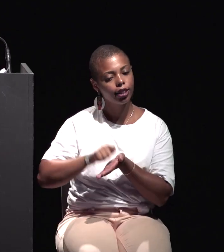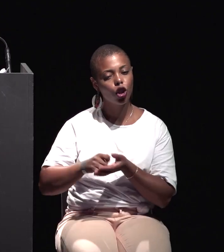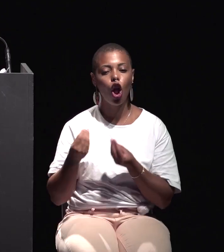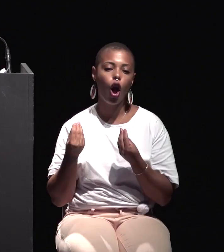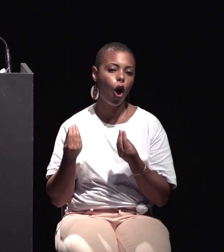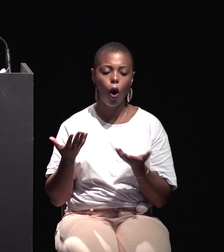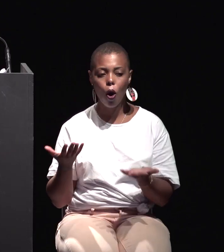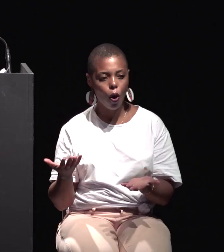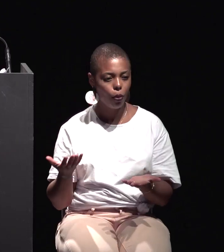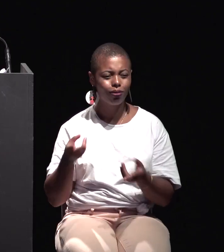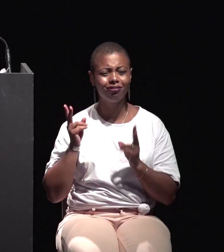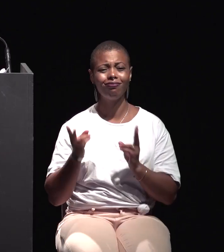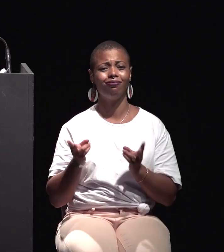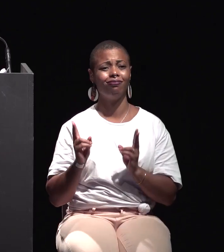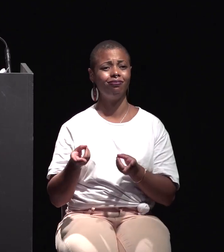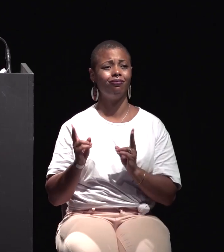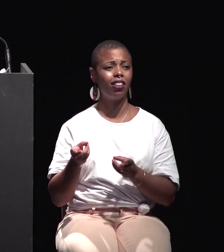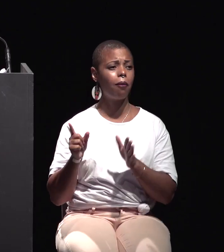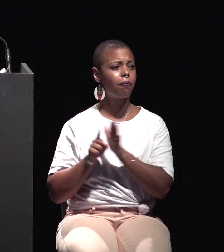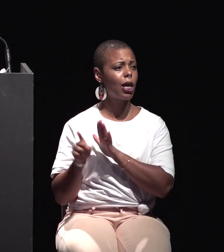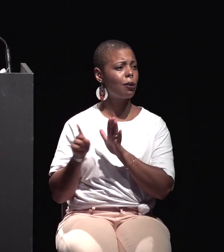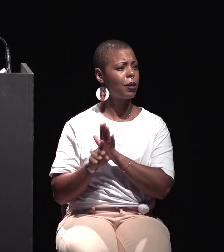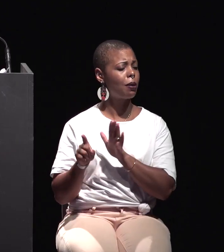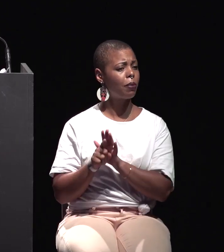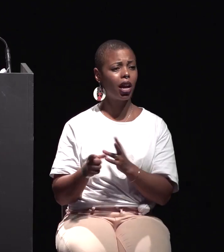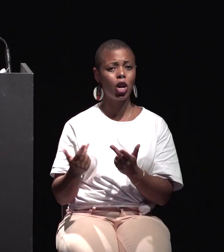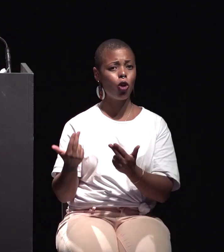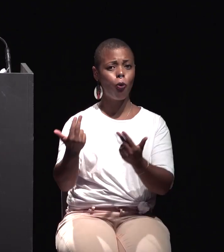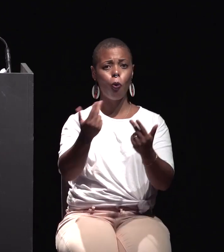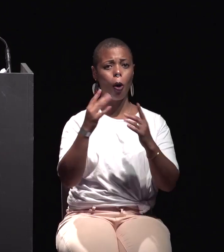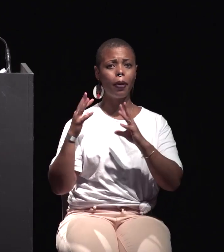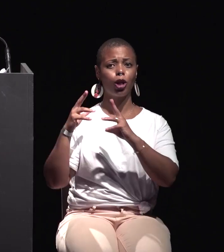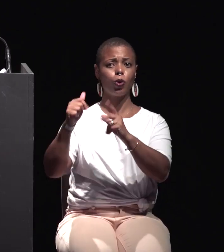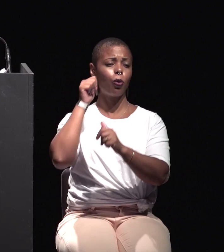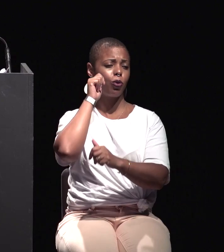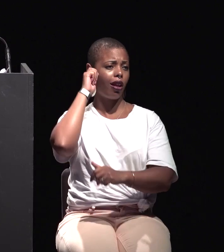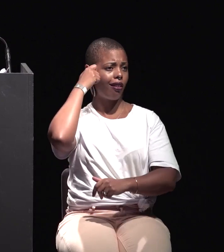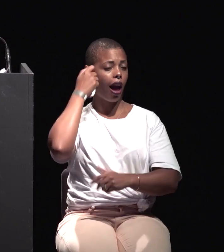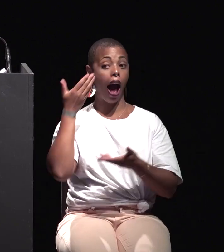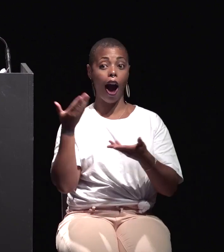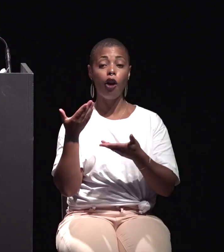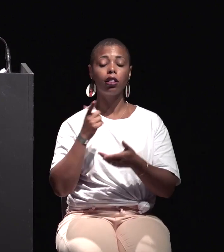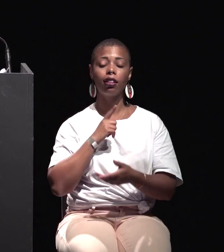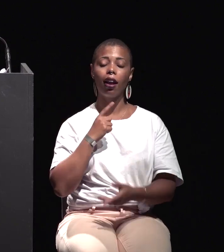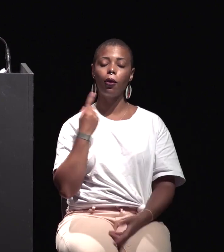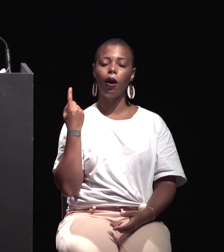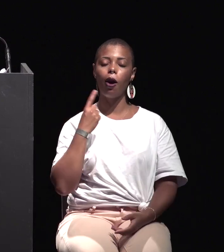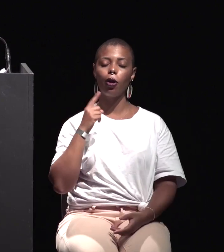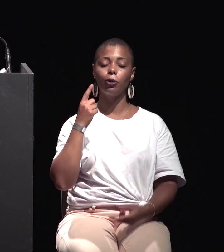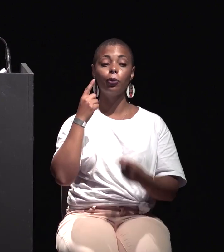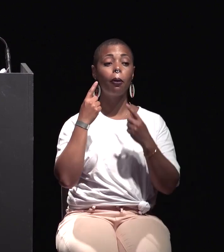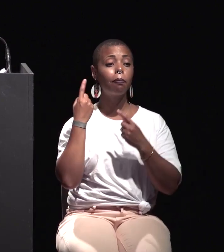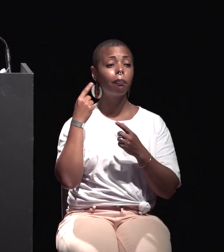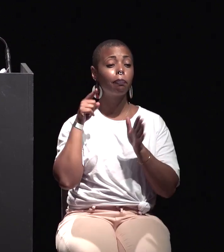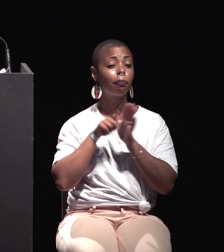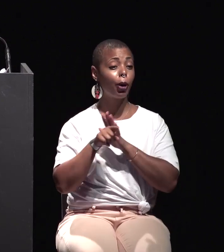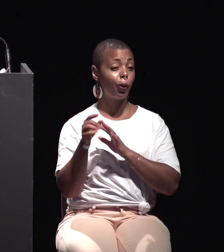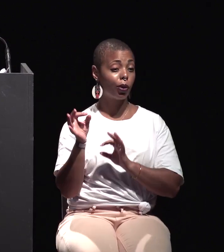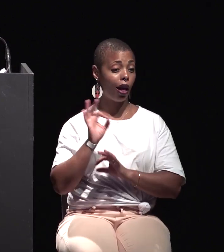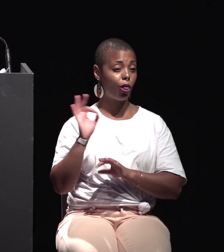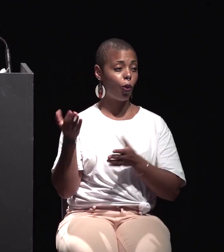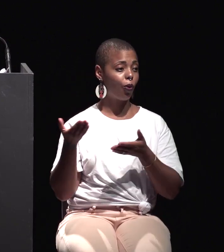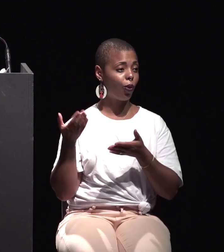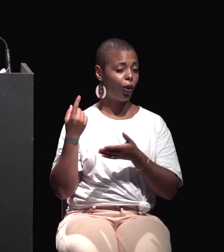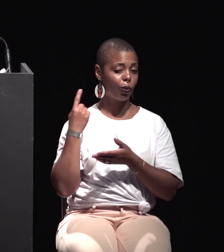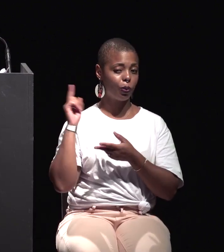negra? Como você se sente? Quais são? Agora tem uma mais nova, tem duas mais novas agora,